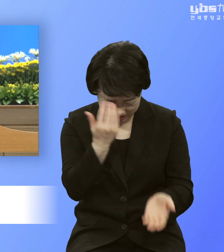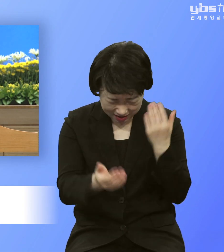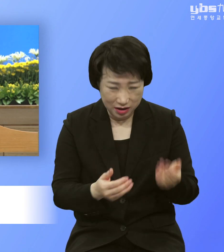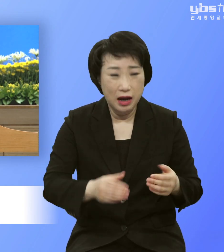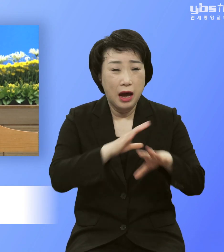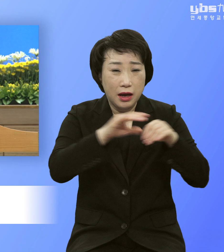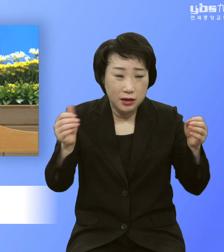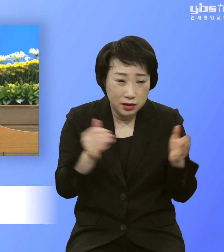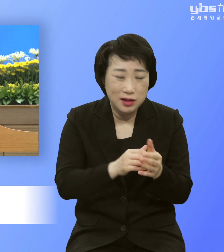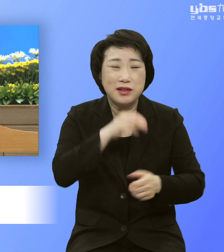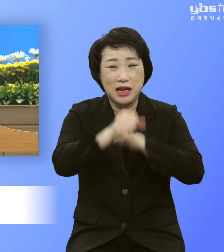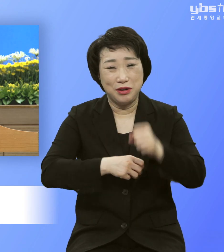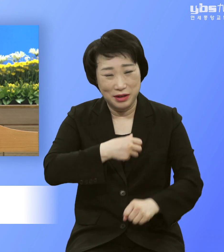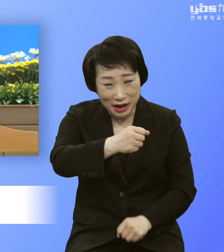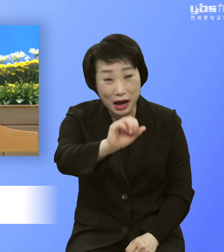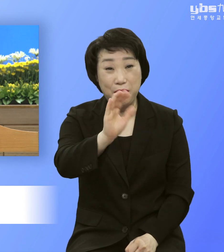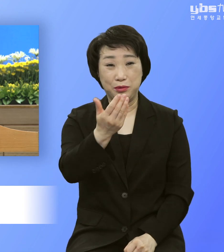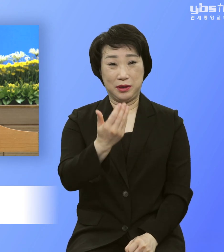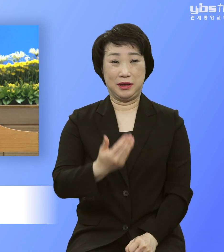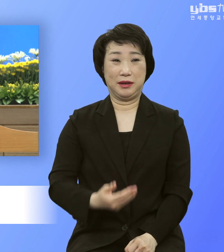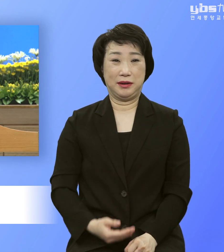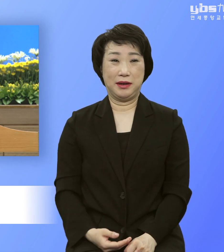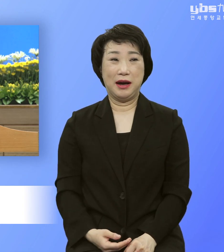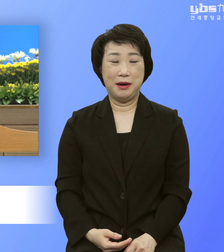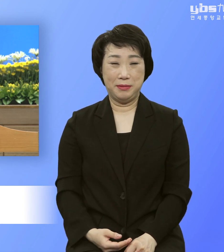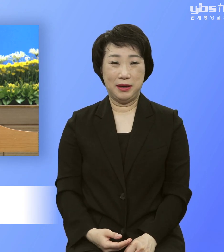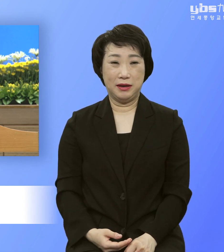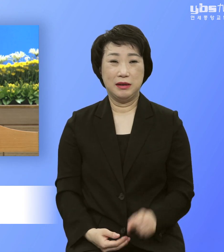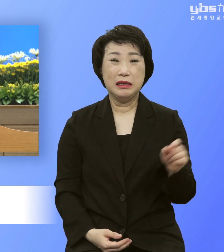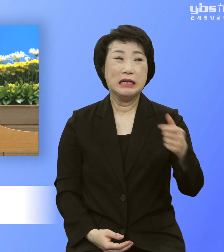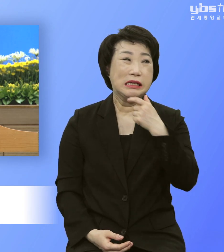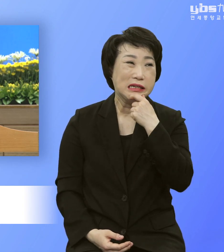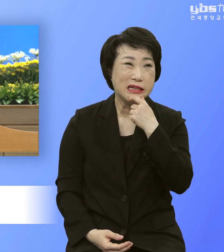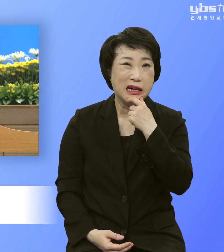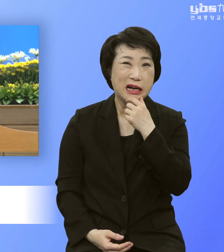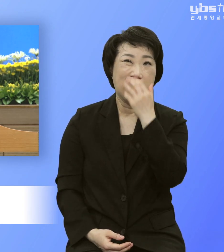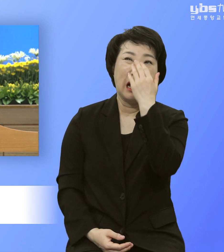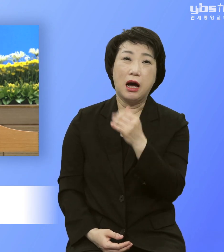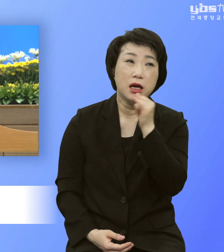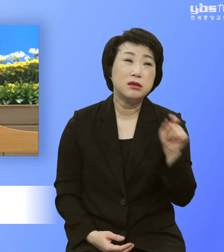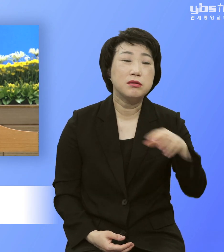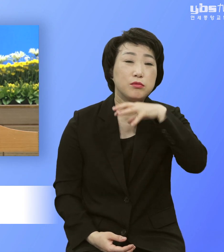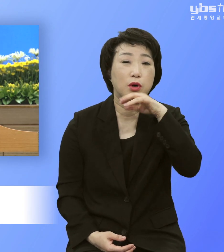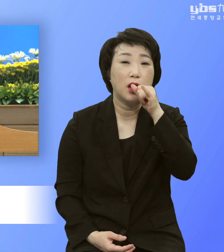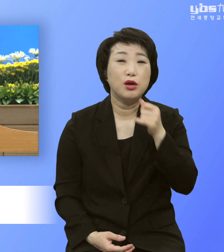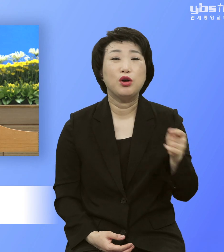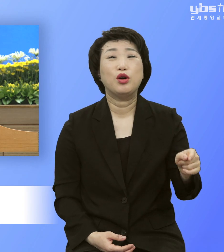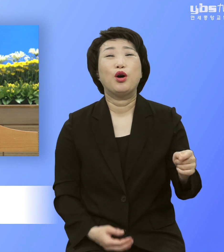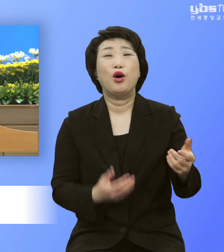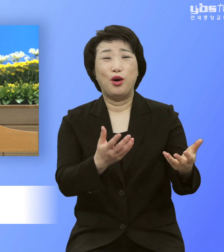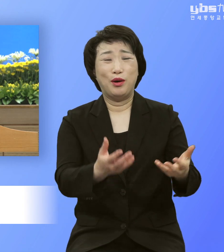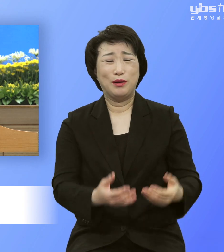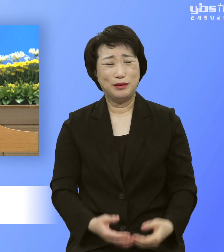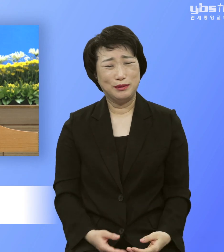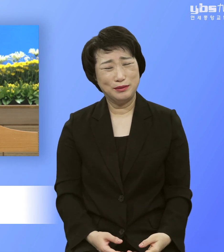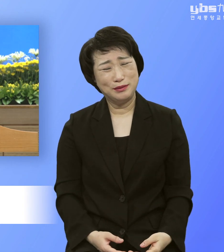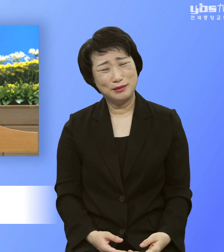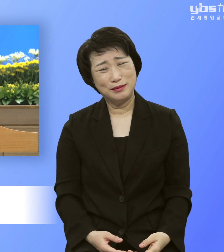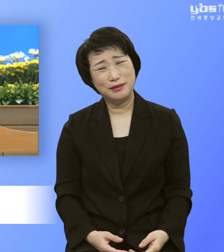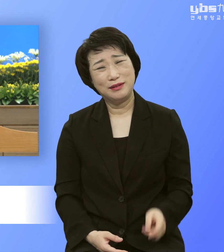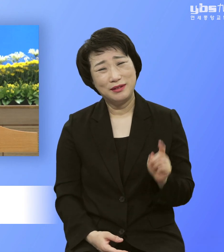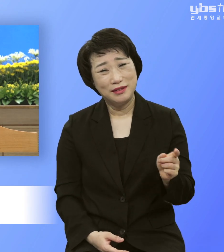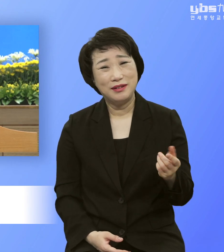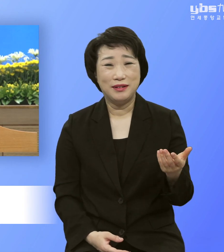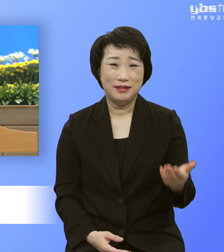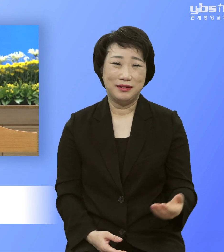해결하고 자유를 얻더라 그 말. 근데 그게 싫어서 못 얻었다. 이게 무슨 놈의 심보냐 이